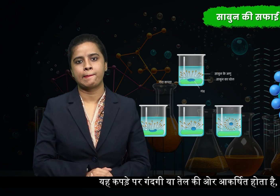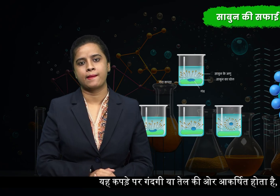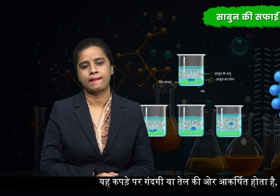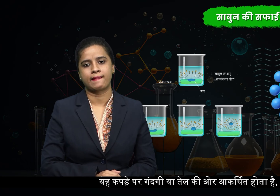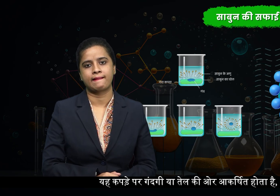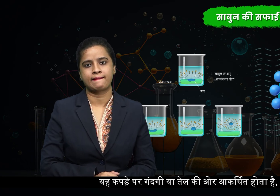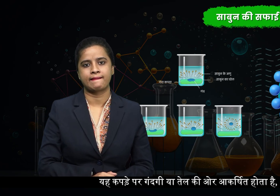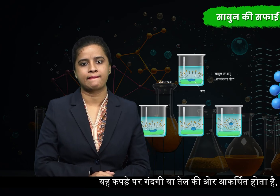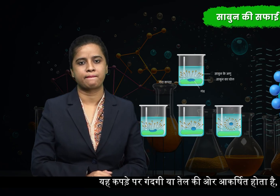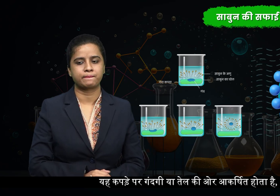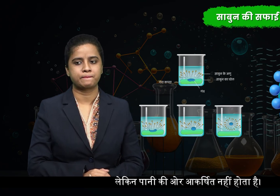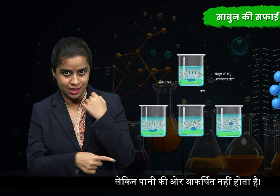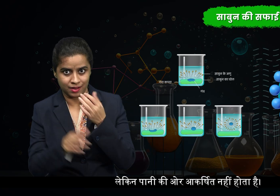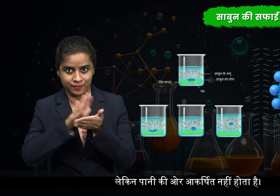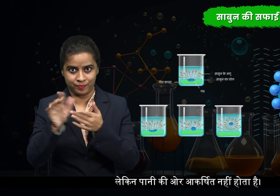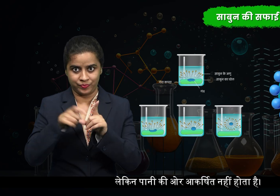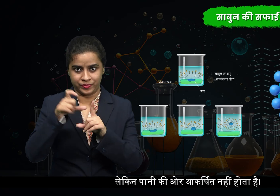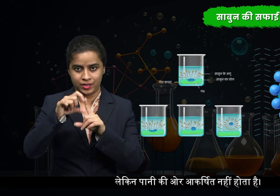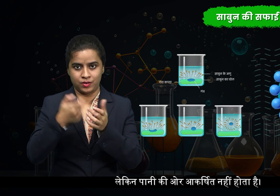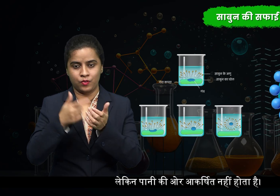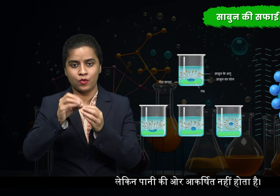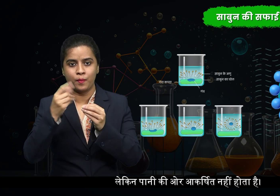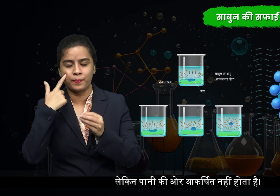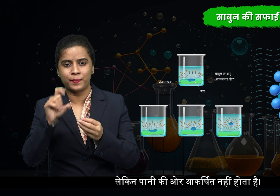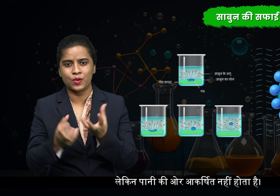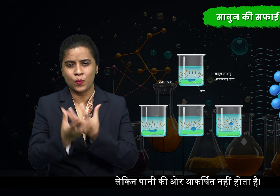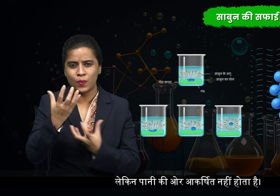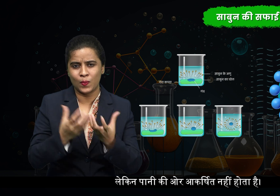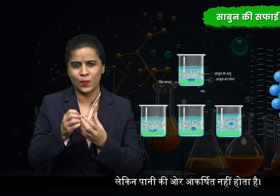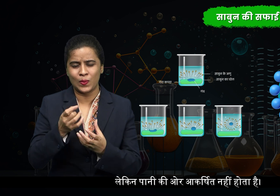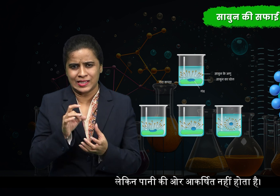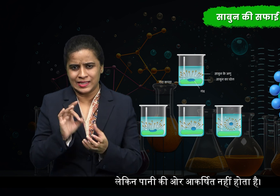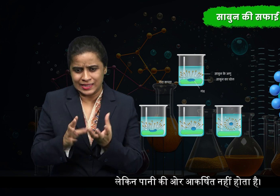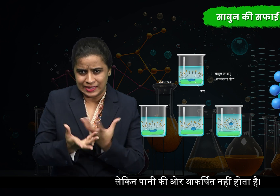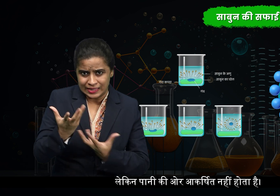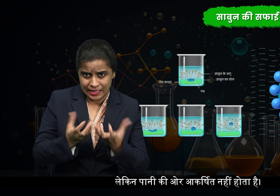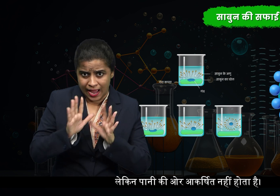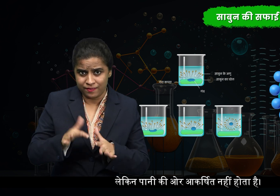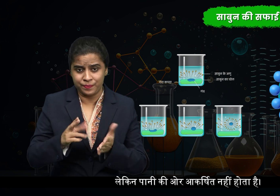ओर आकर्षित होता है, लेकिन पानी की ओर आकर्षित नहीं होता है।